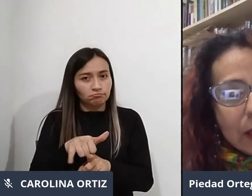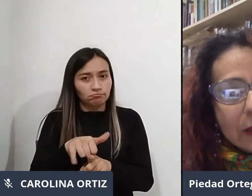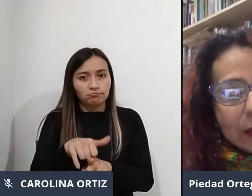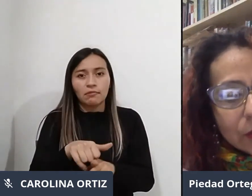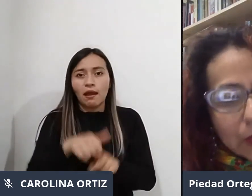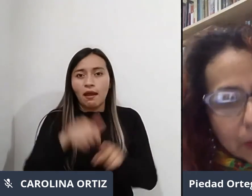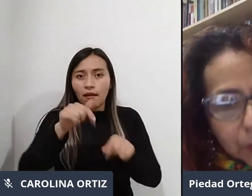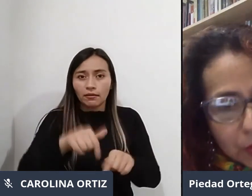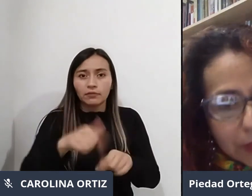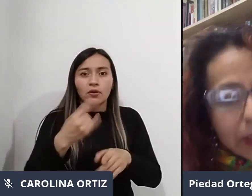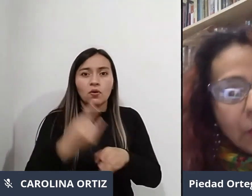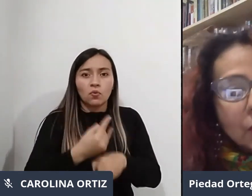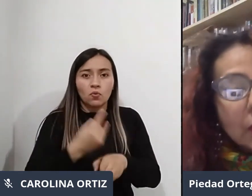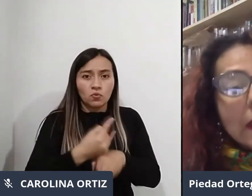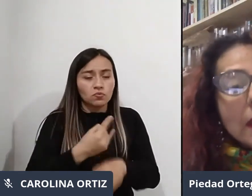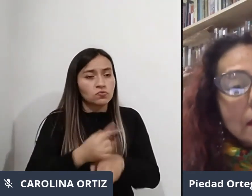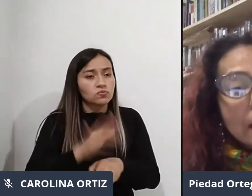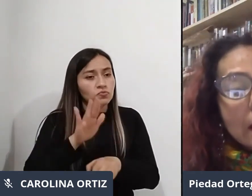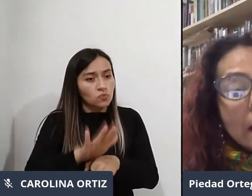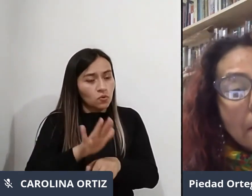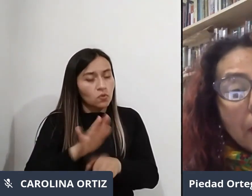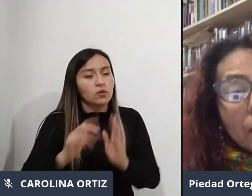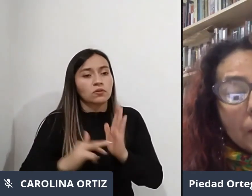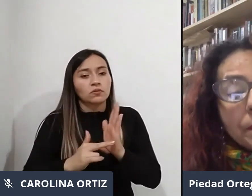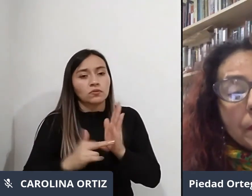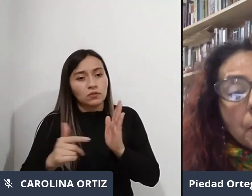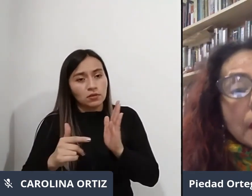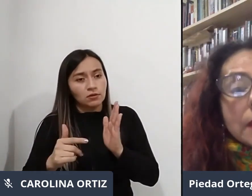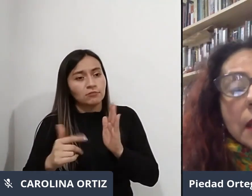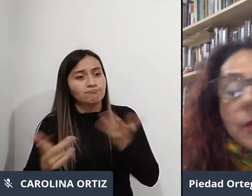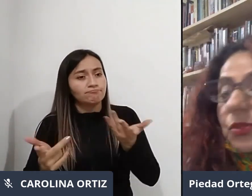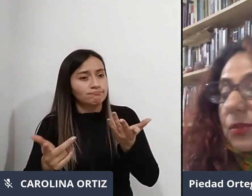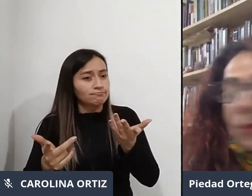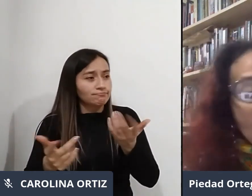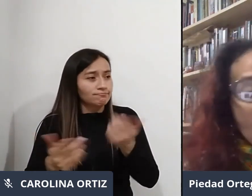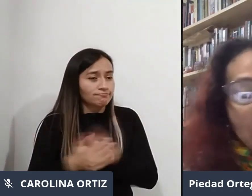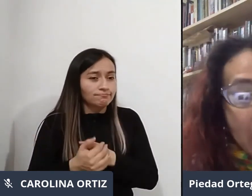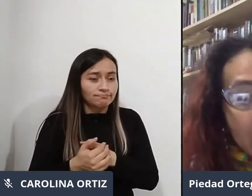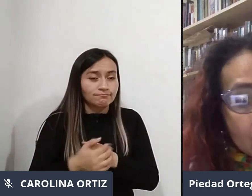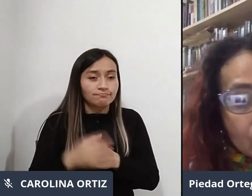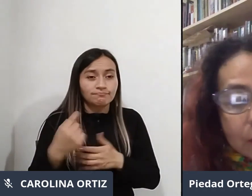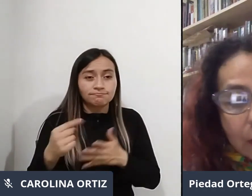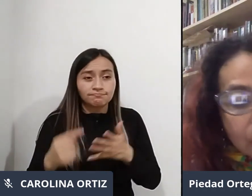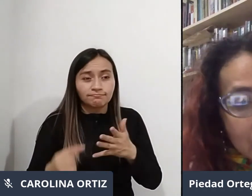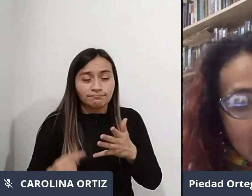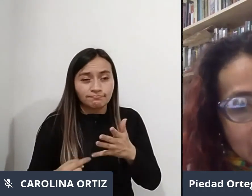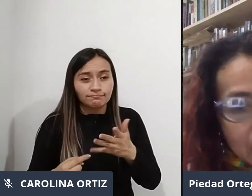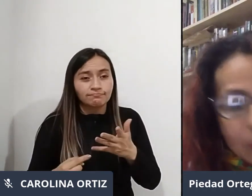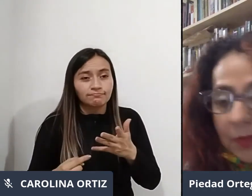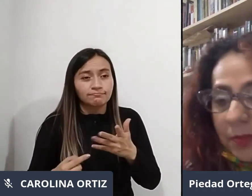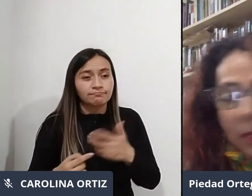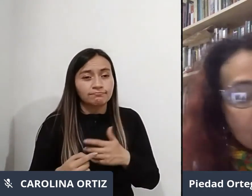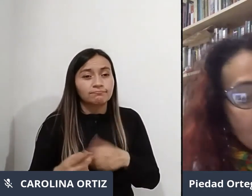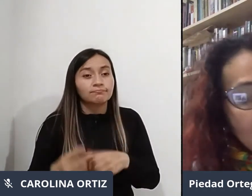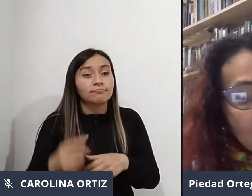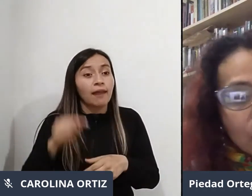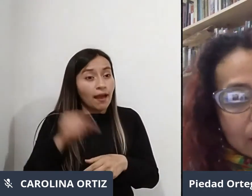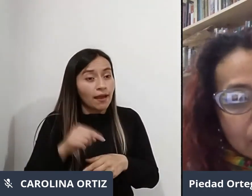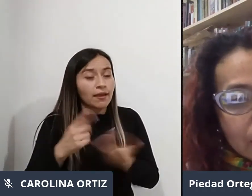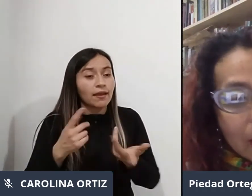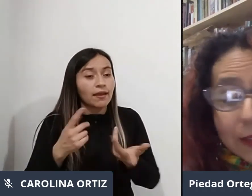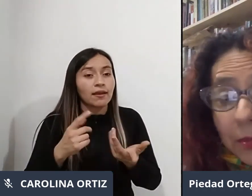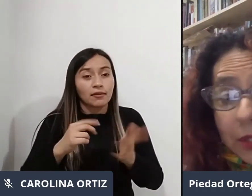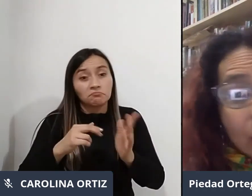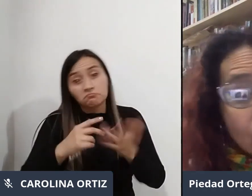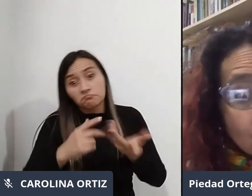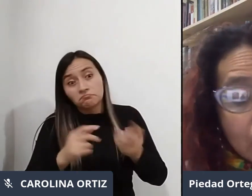tecnología, de estos dispositivos, ¿sí? Pero porque tenemos el aparato, tenemos el acceso, podemos tener la conectividad